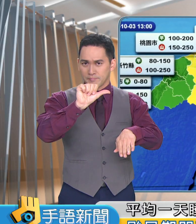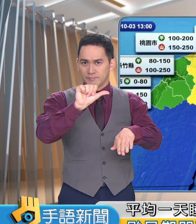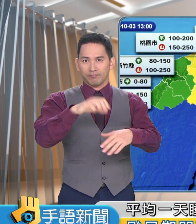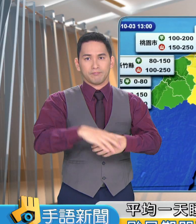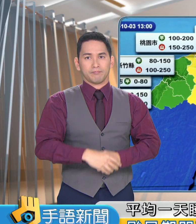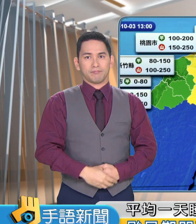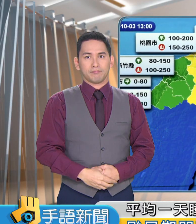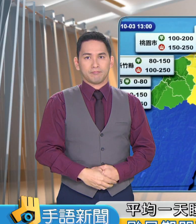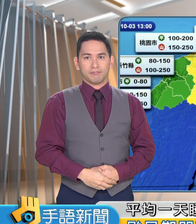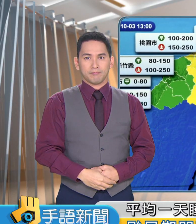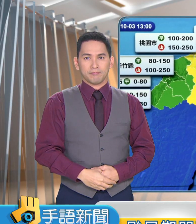到5小时。